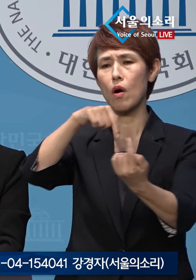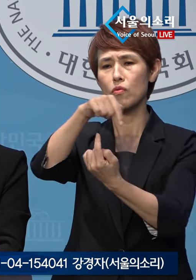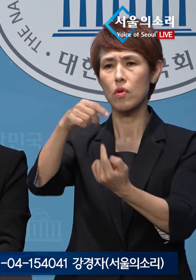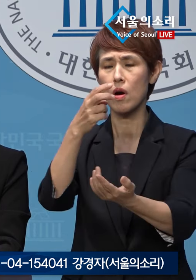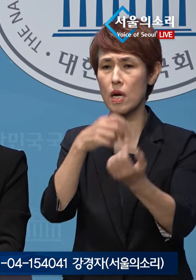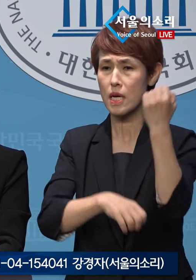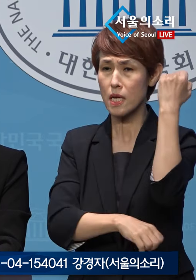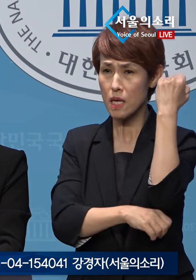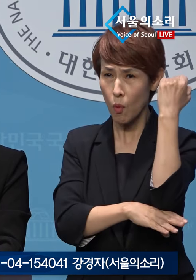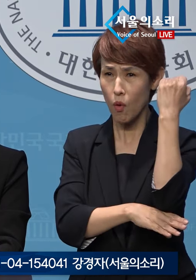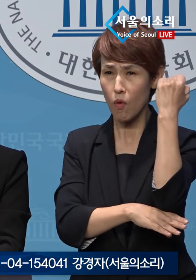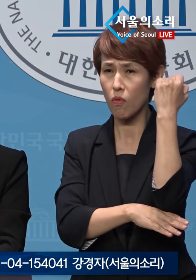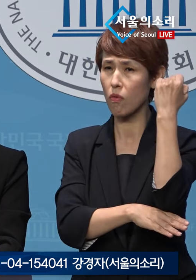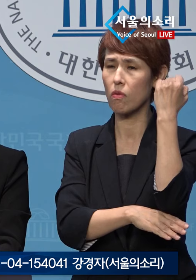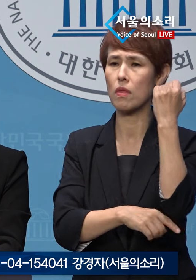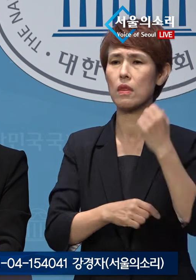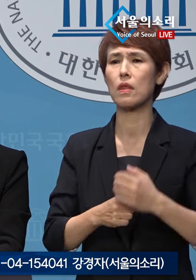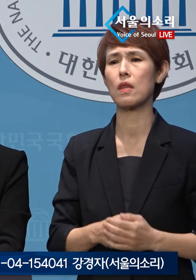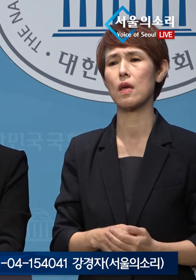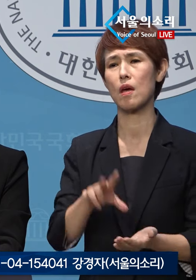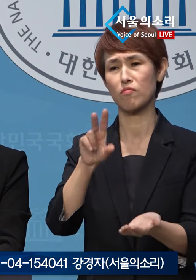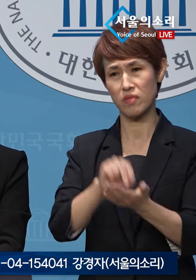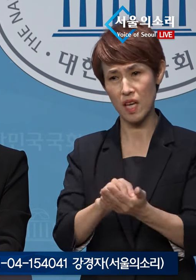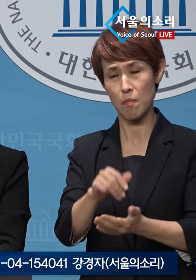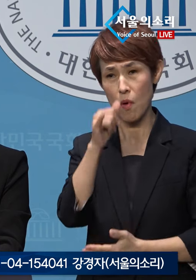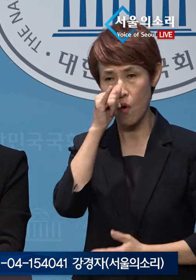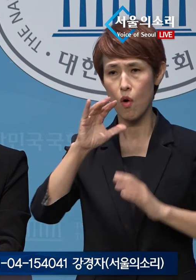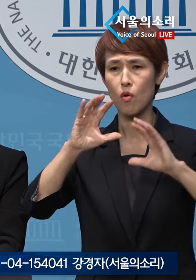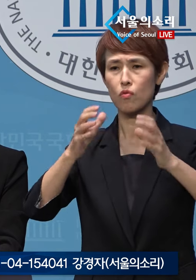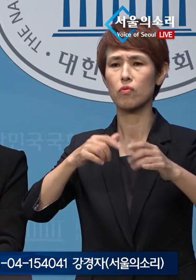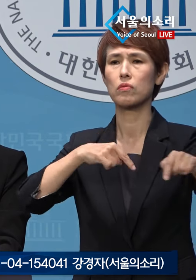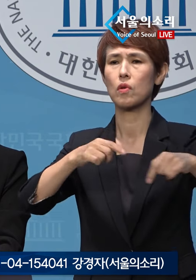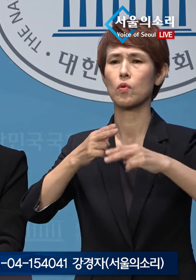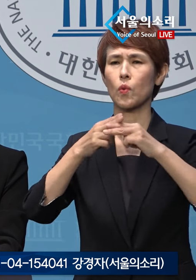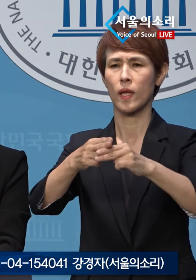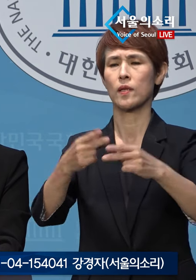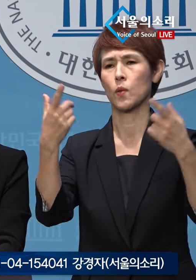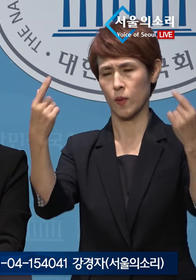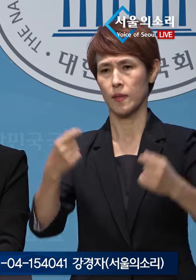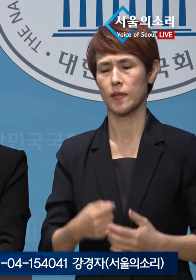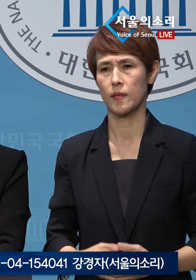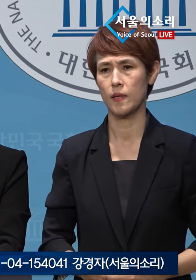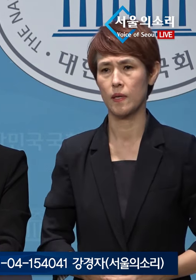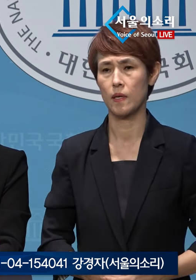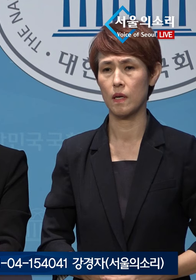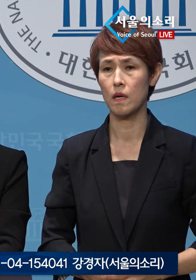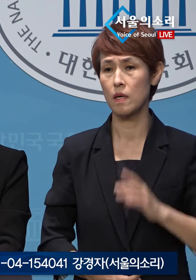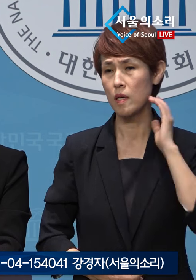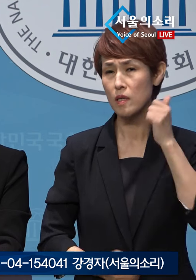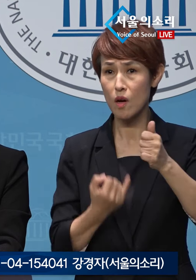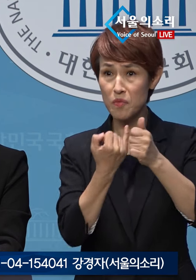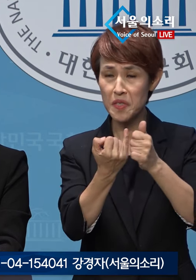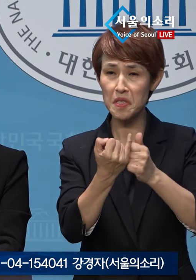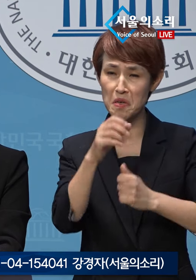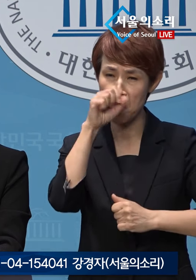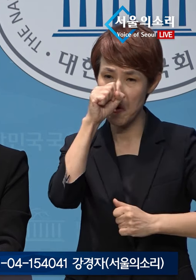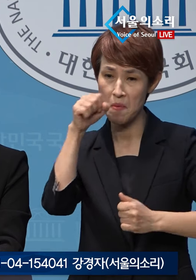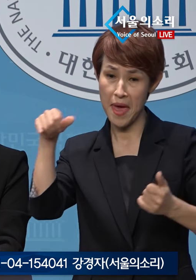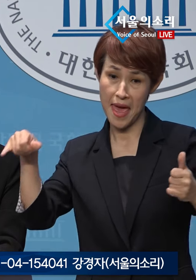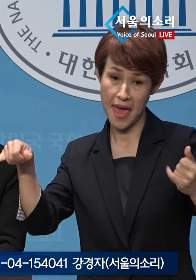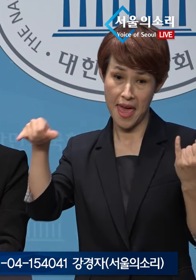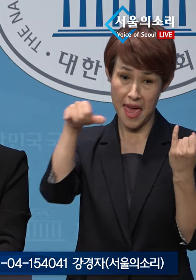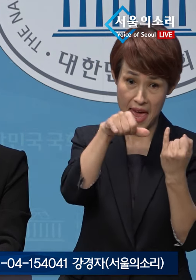원칙을 짓밟은 명백한 국정농단입니다. 김 여사가 명품백을 받는